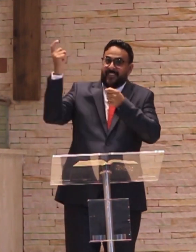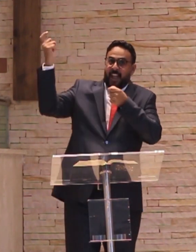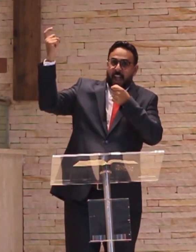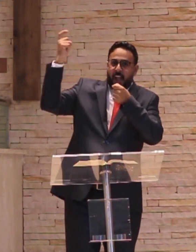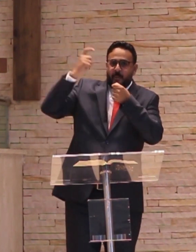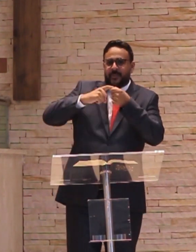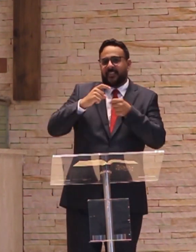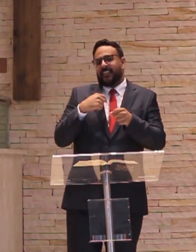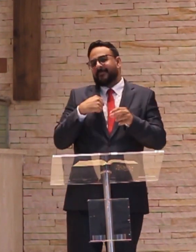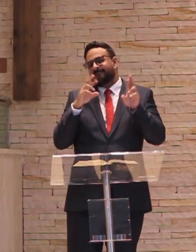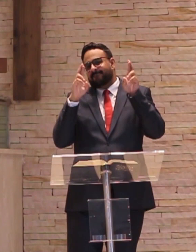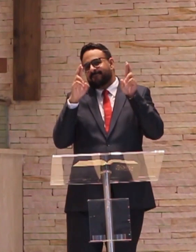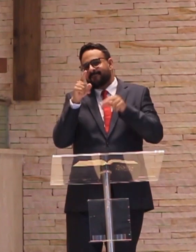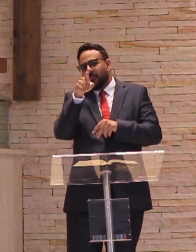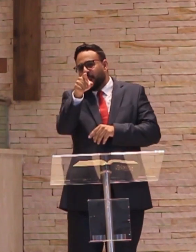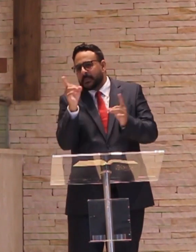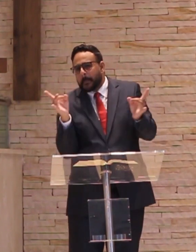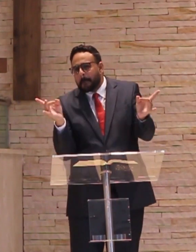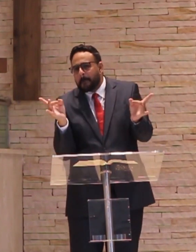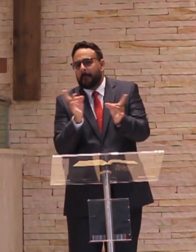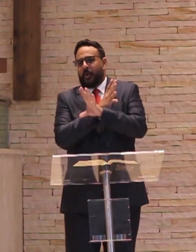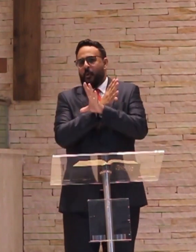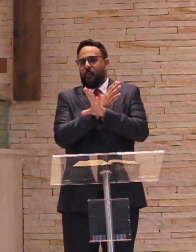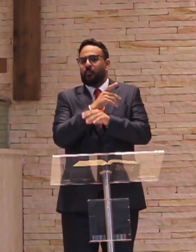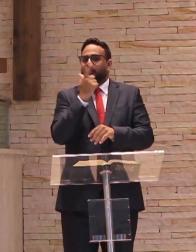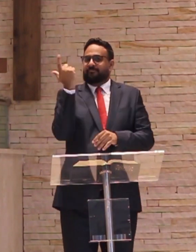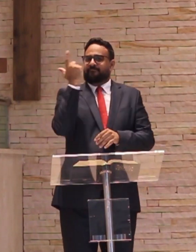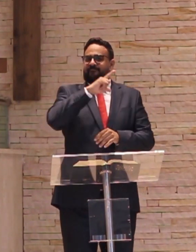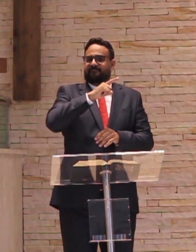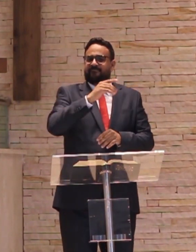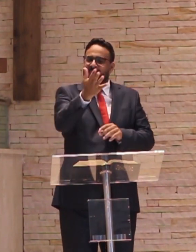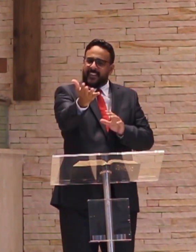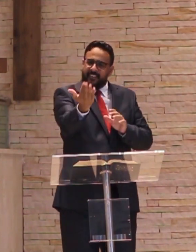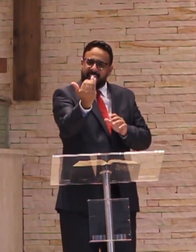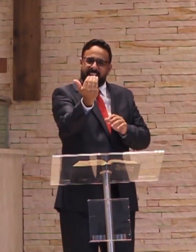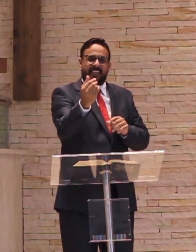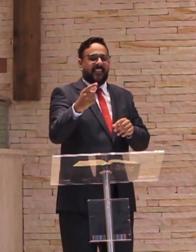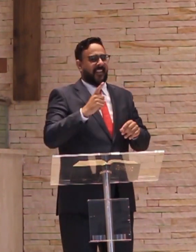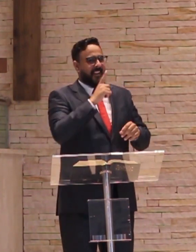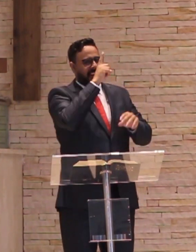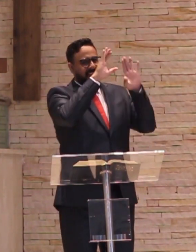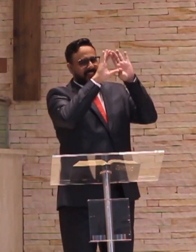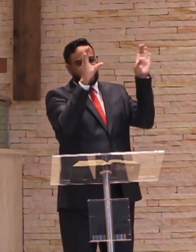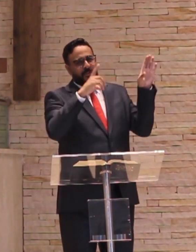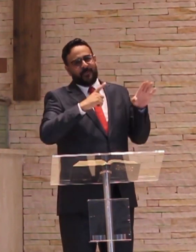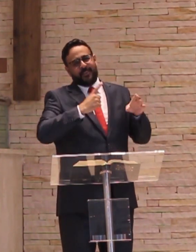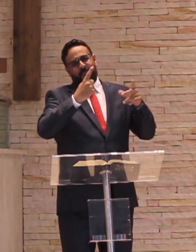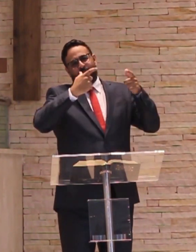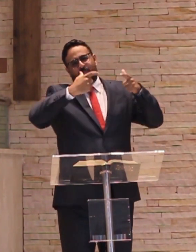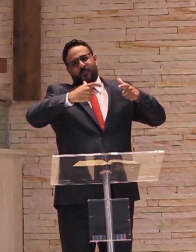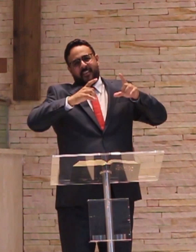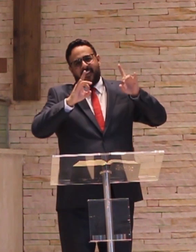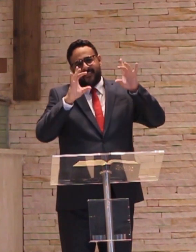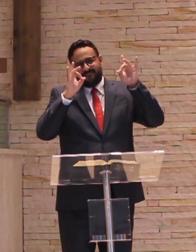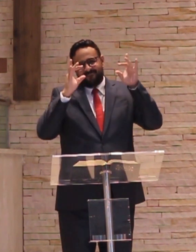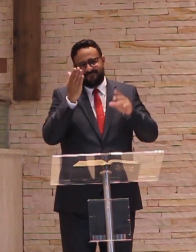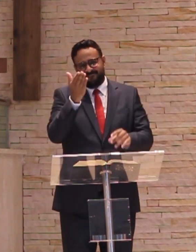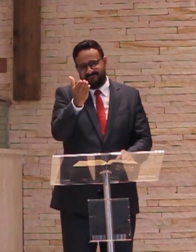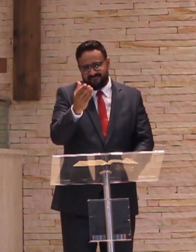decisão, porque quando ele voltar, ele quer encontrar você. E eu espero que você aceite esse convite de ir para o céu com Jesus num